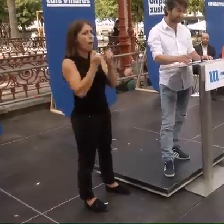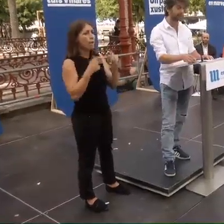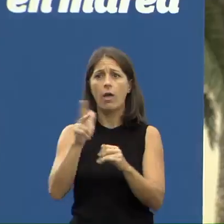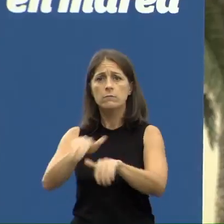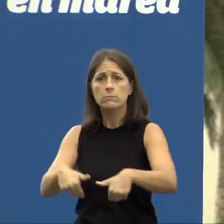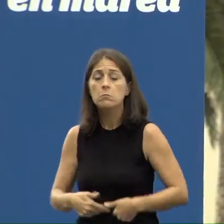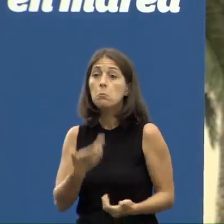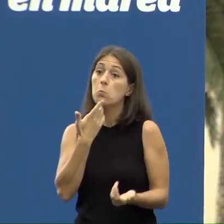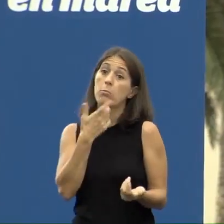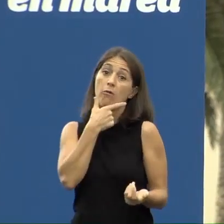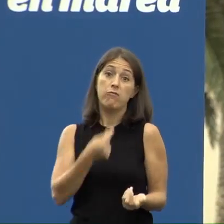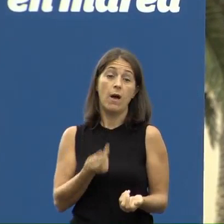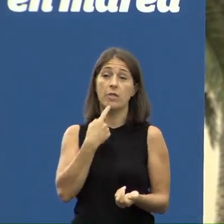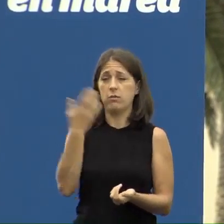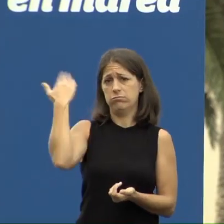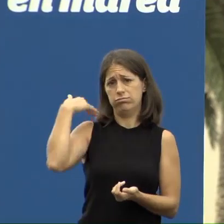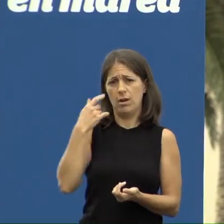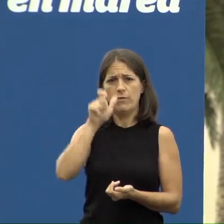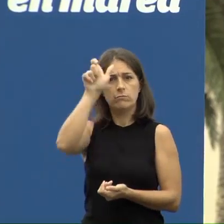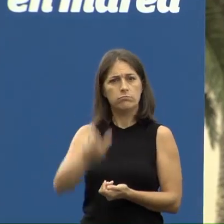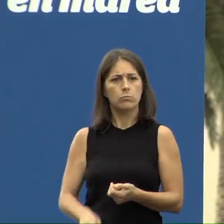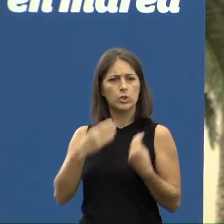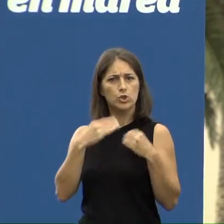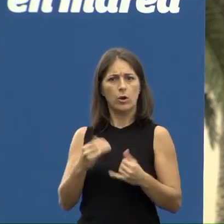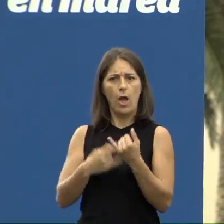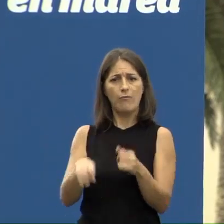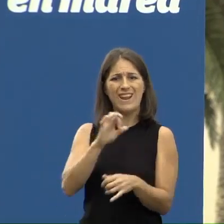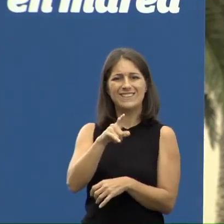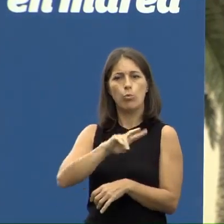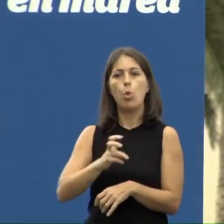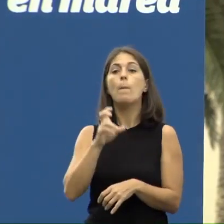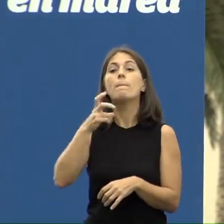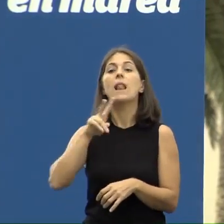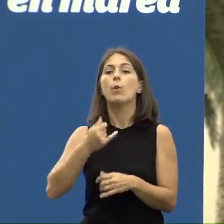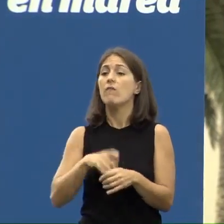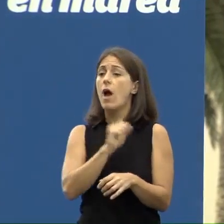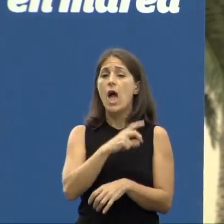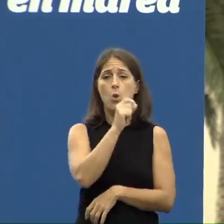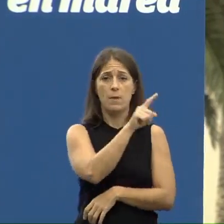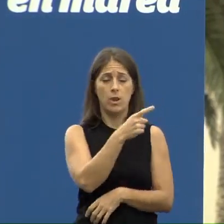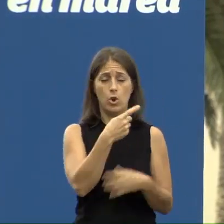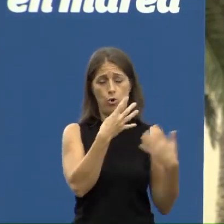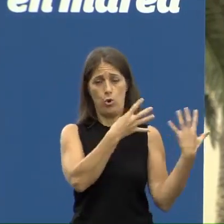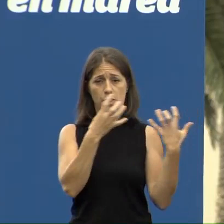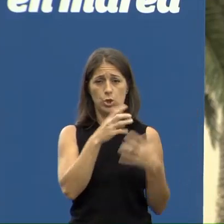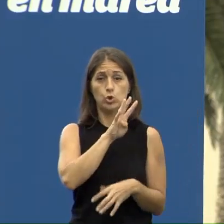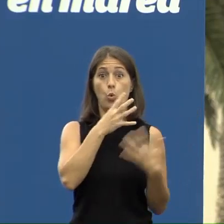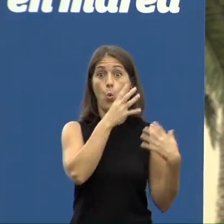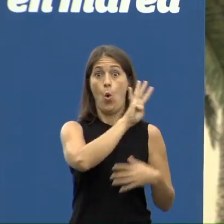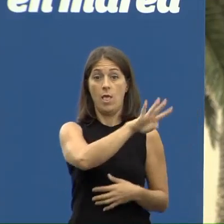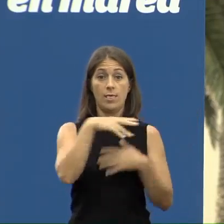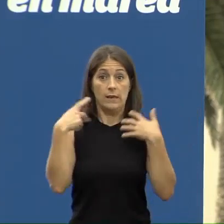tan sinxelos como os que reivindicaba unha figura histórica, Segundo Vilaboi, que no ano 1946, nin máis nin